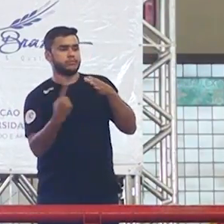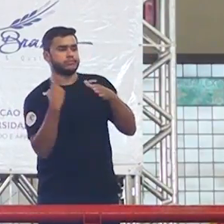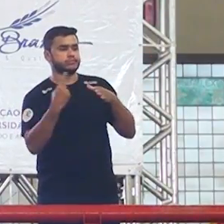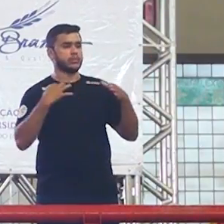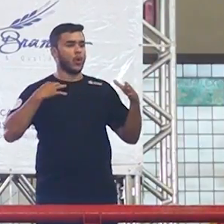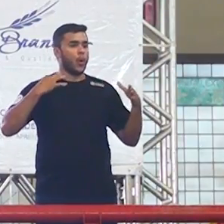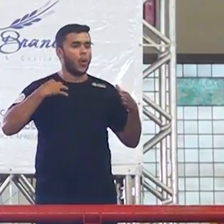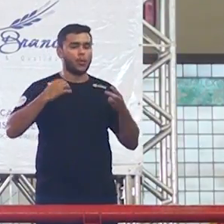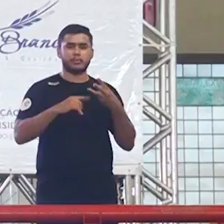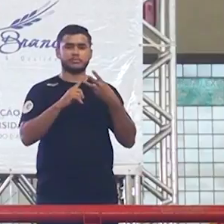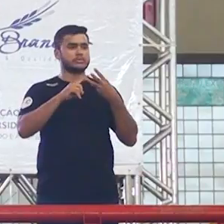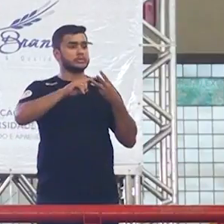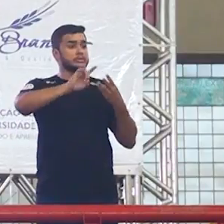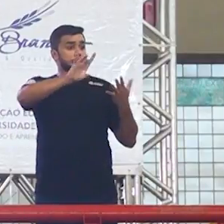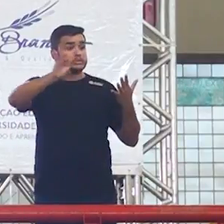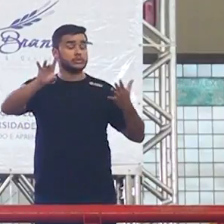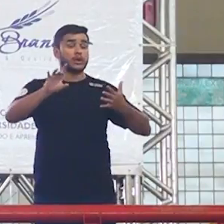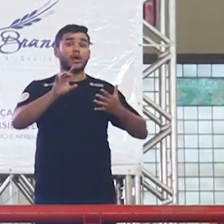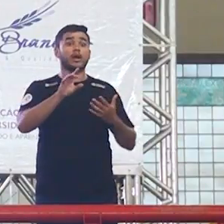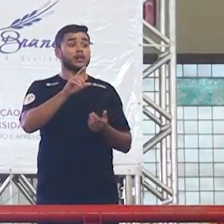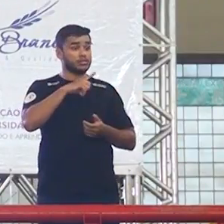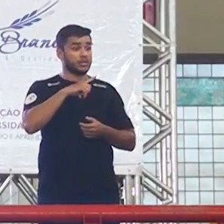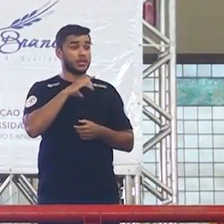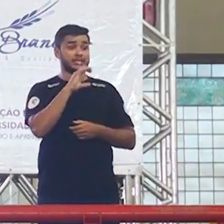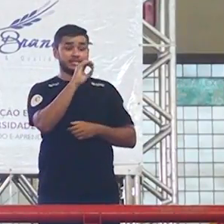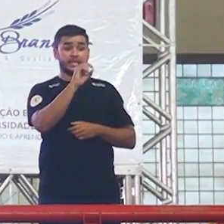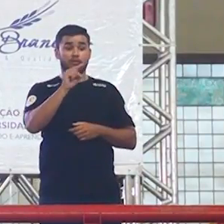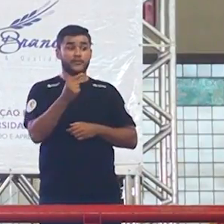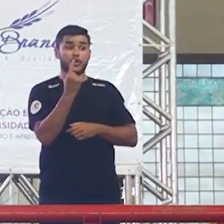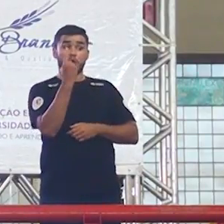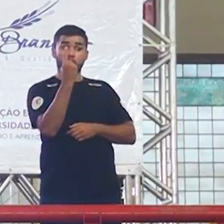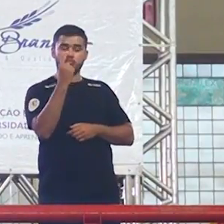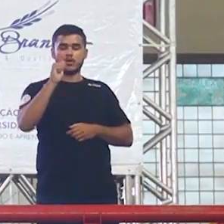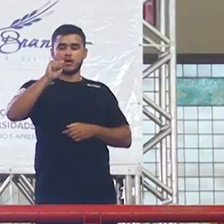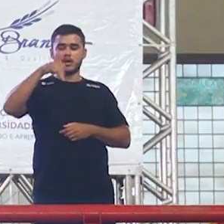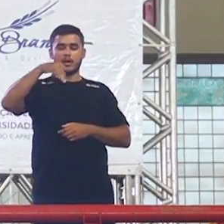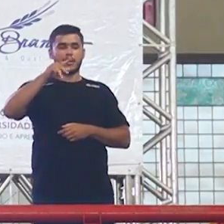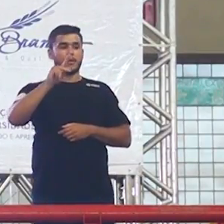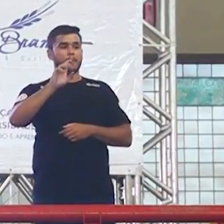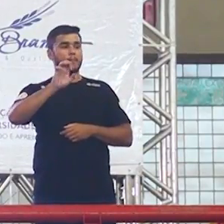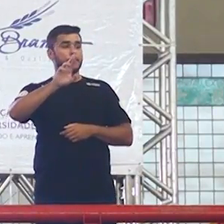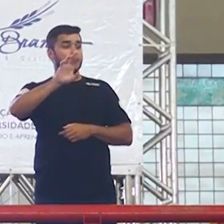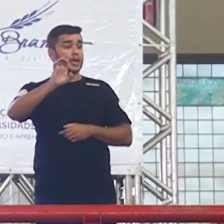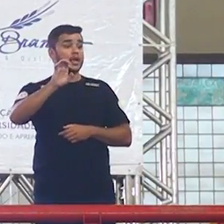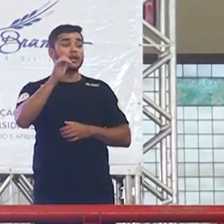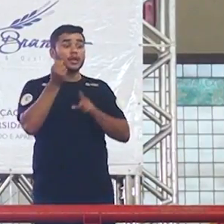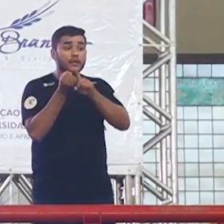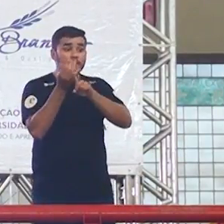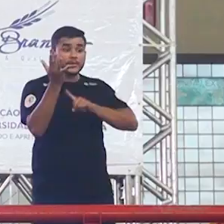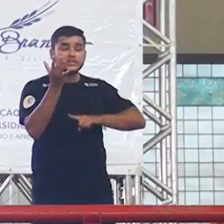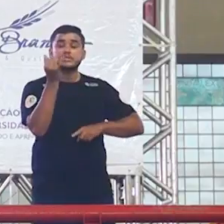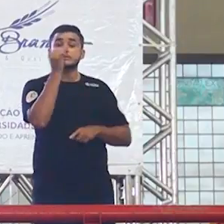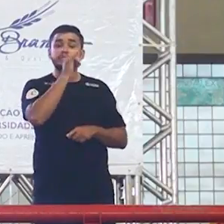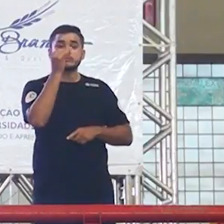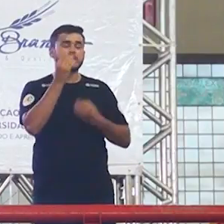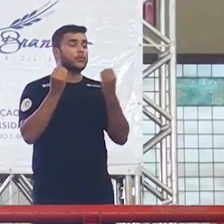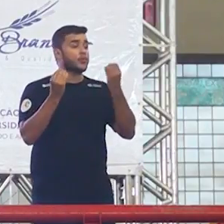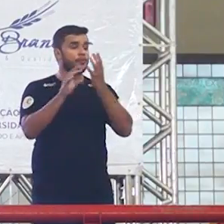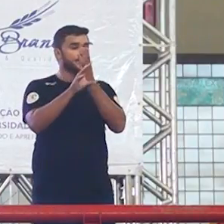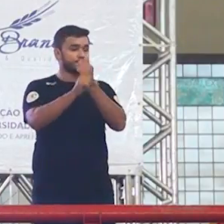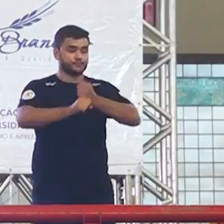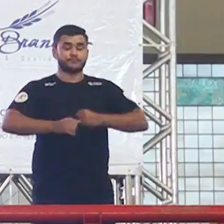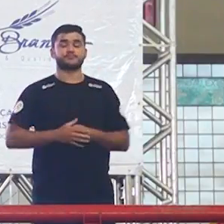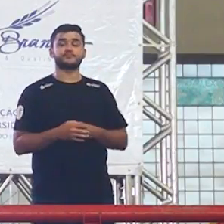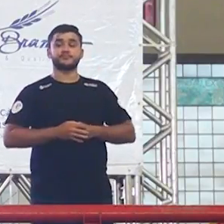puxa 0,1 ampere. Beleza? Ok. 0,1 ampere. Então